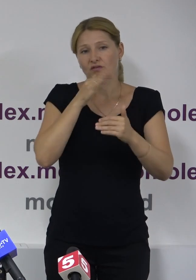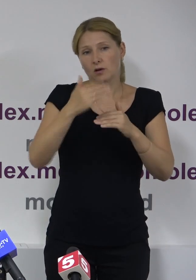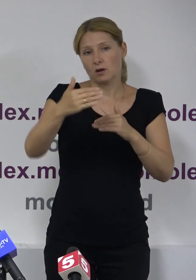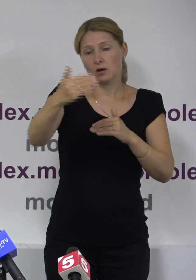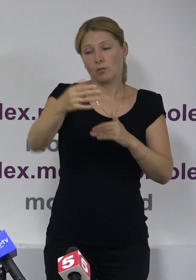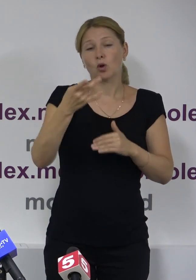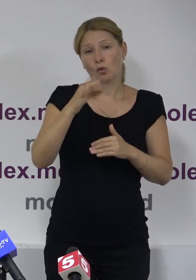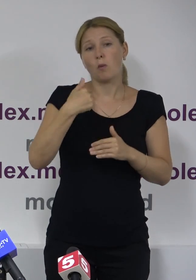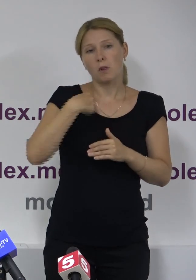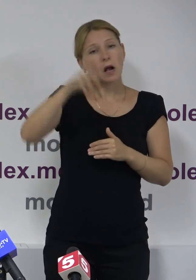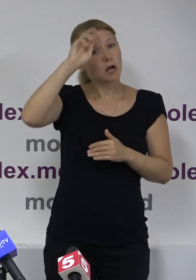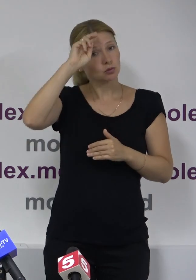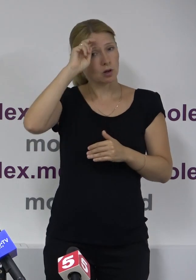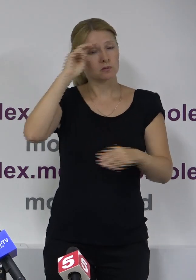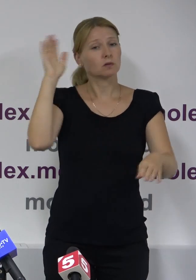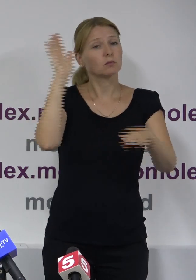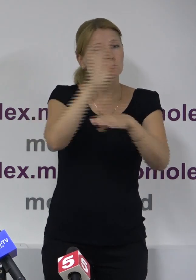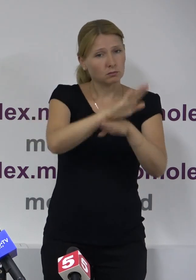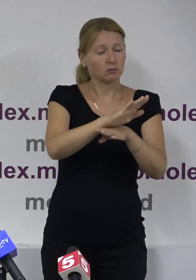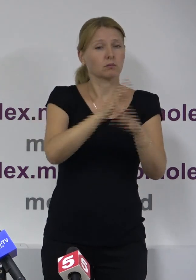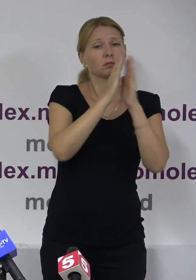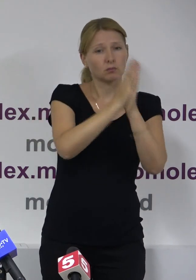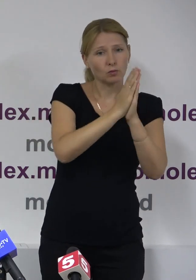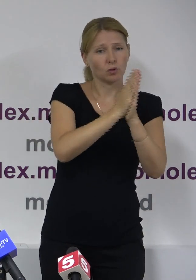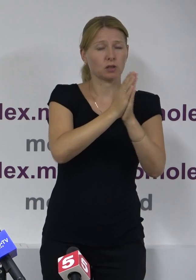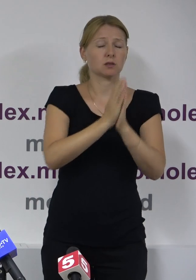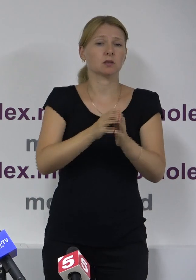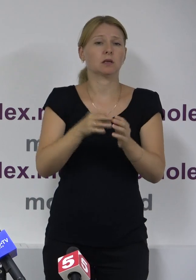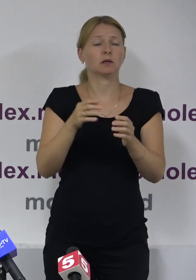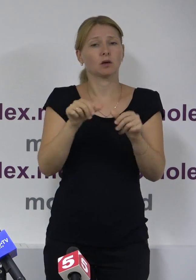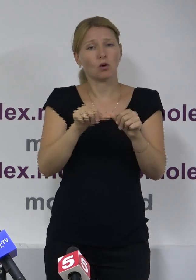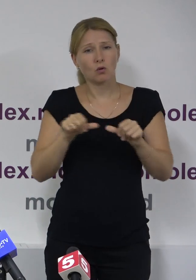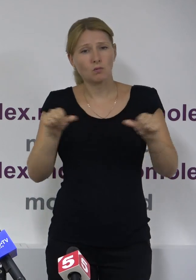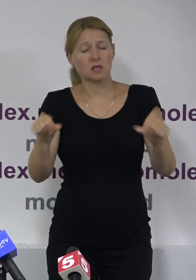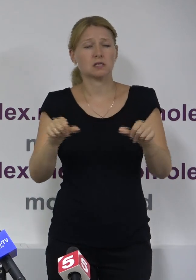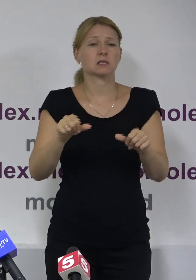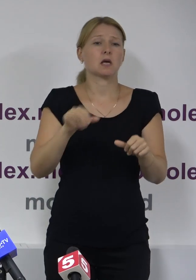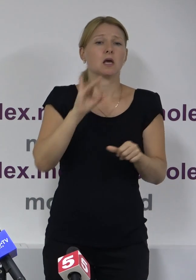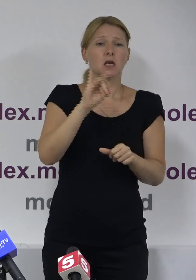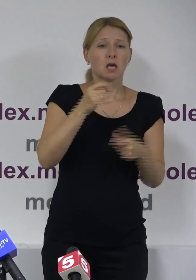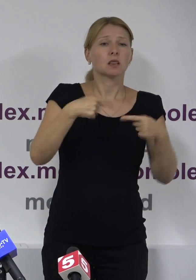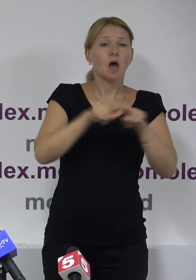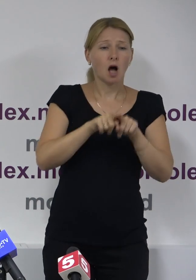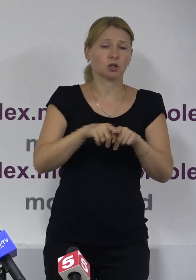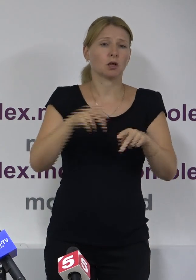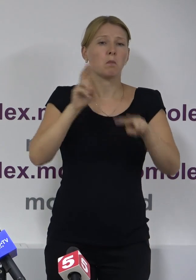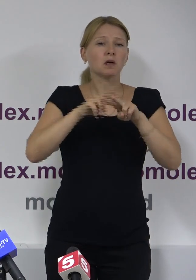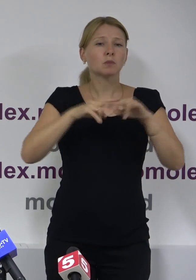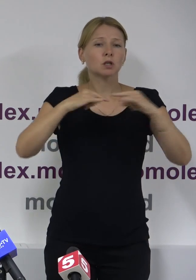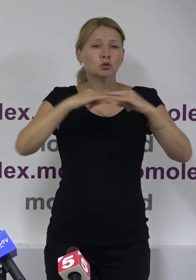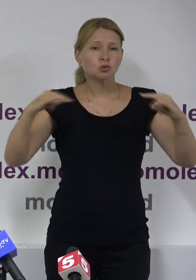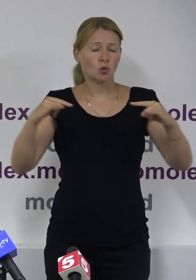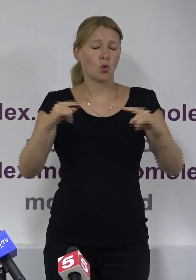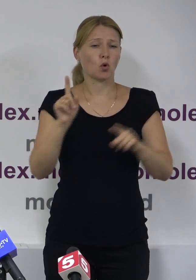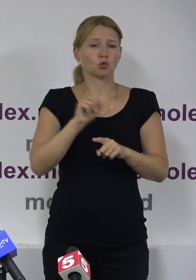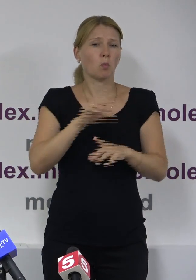am îndemnat autoritățile, atât Comisia Electorală Centrală, cât și Agenției Servicii Publice, pentru a evita